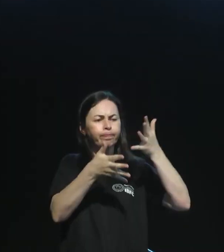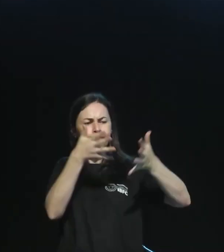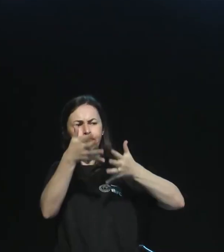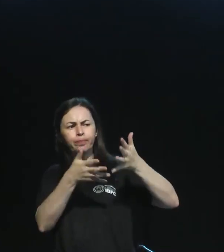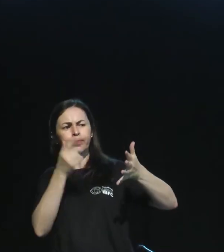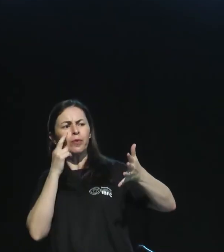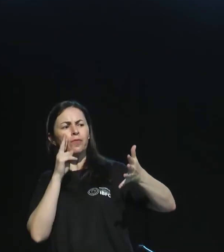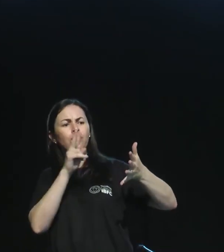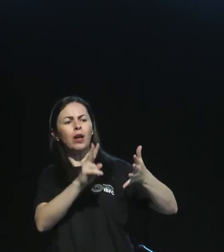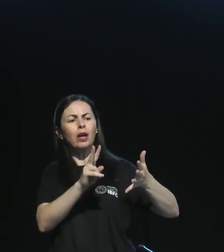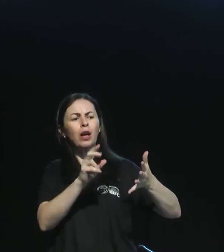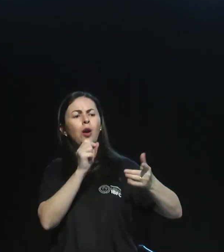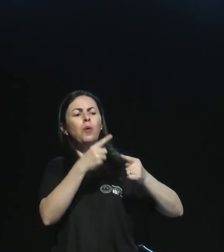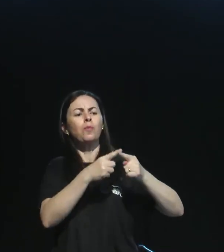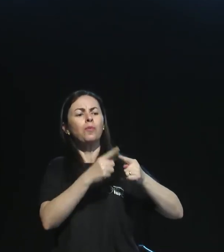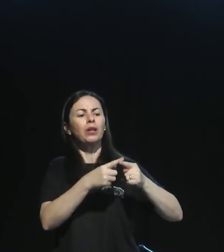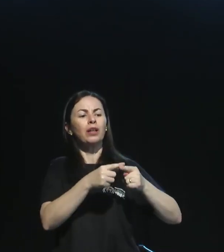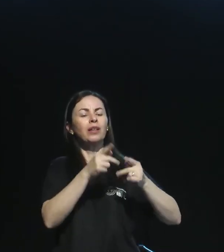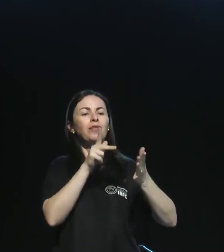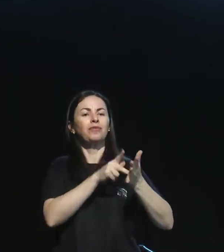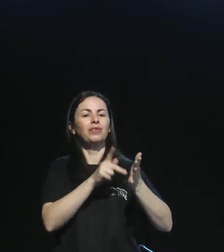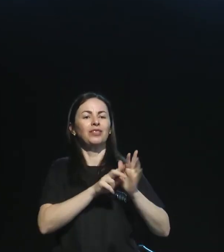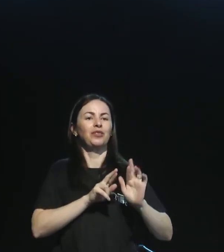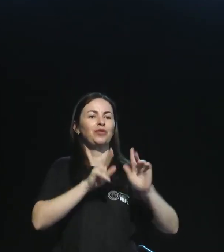precisa ouvir.